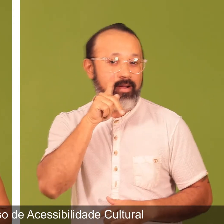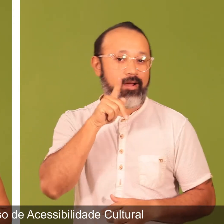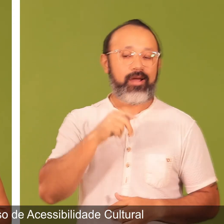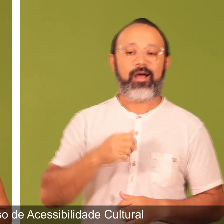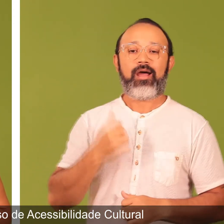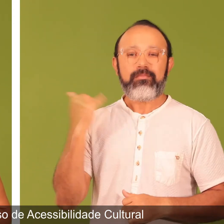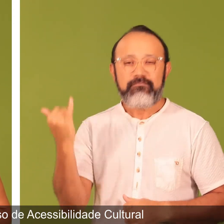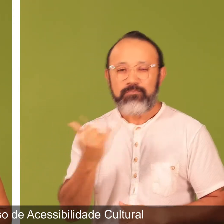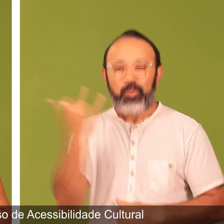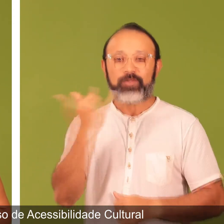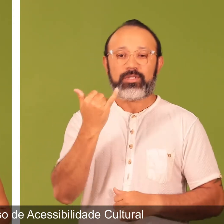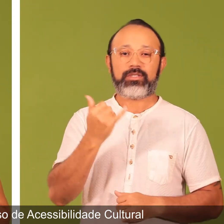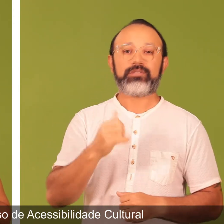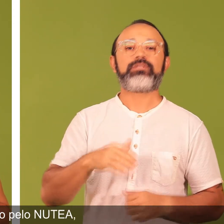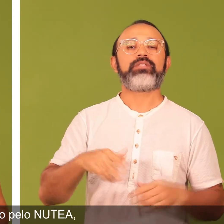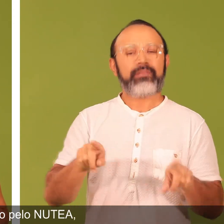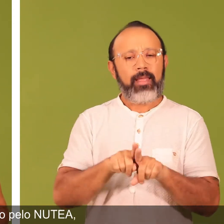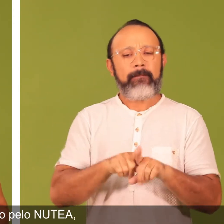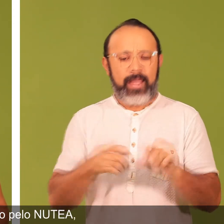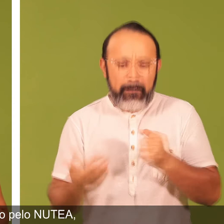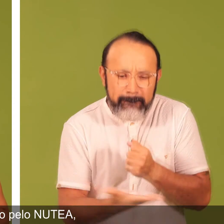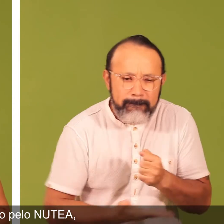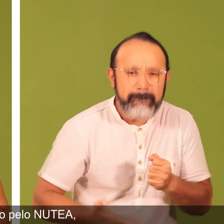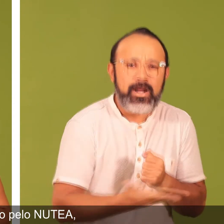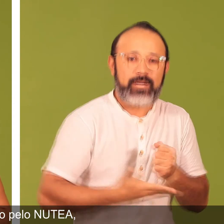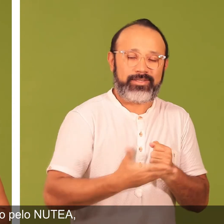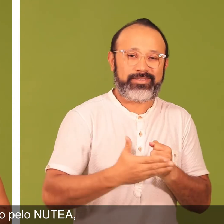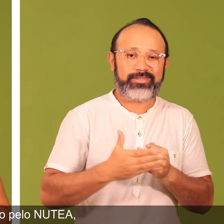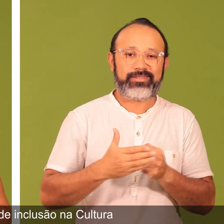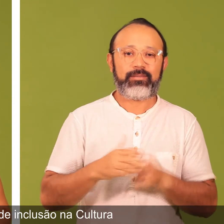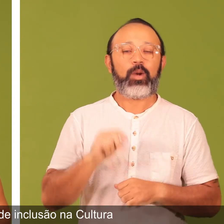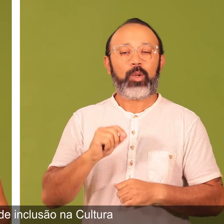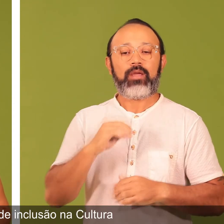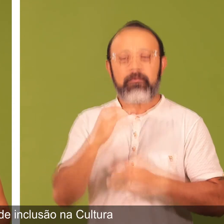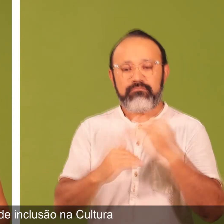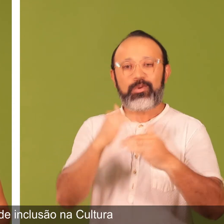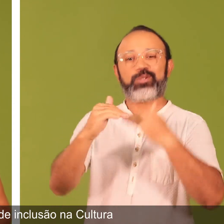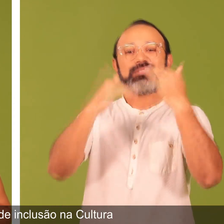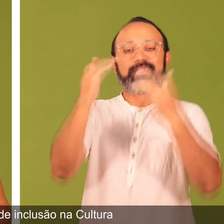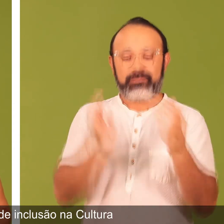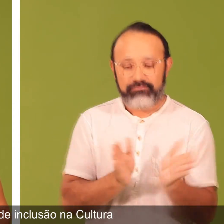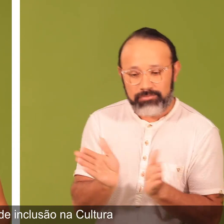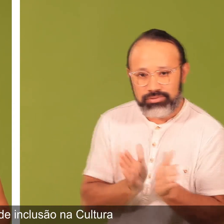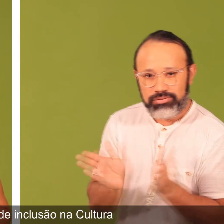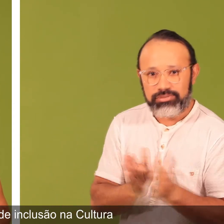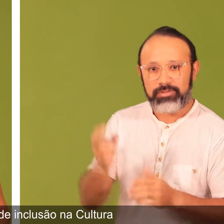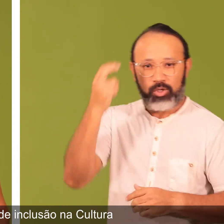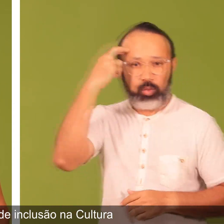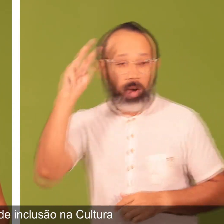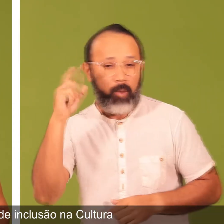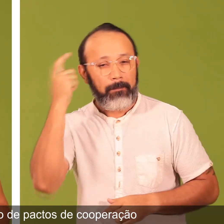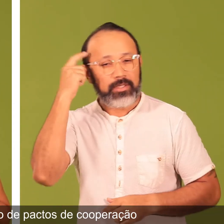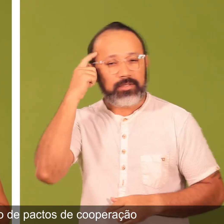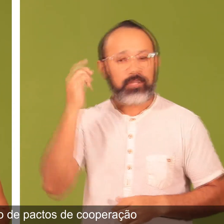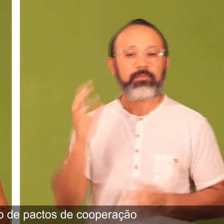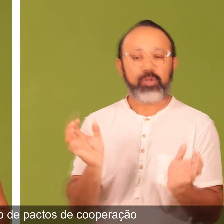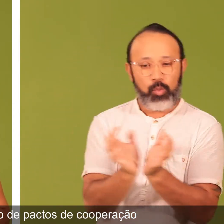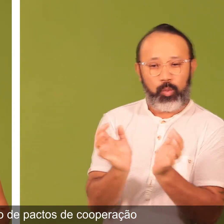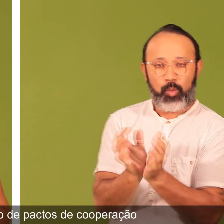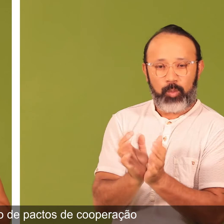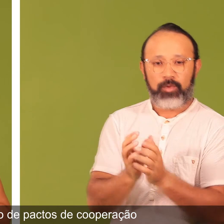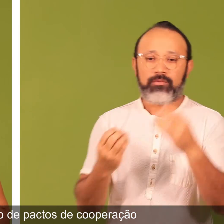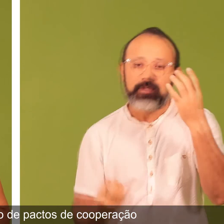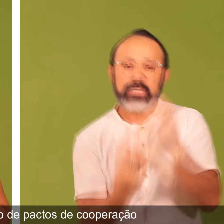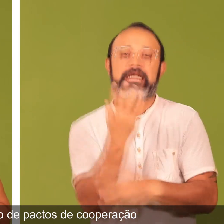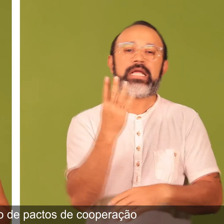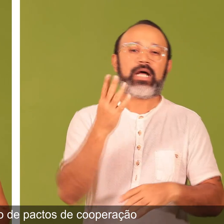processo de acessibilidade cultural pensado pelo téia criações de inclusão na cultura e